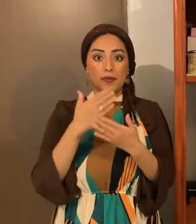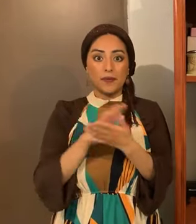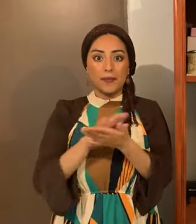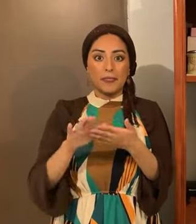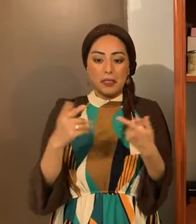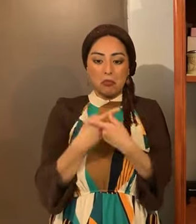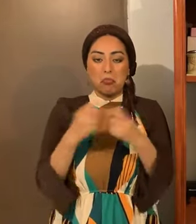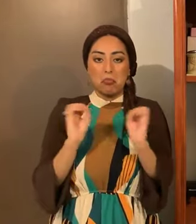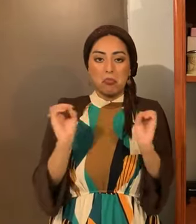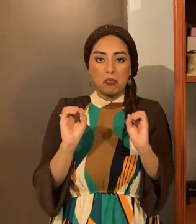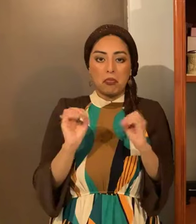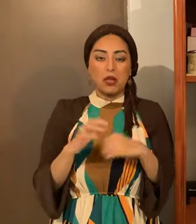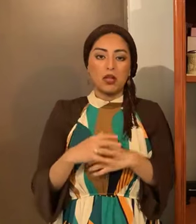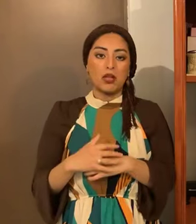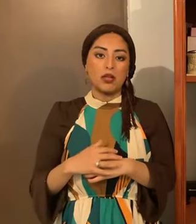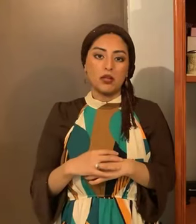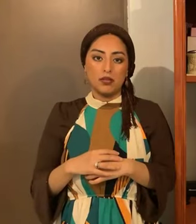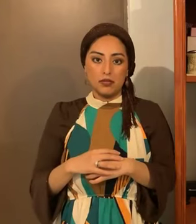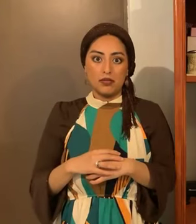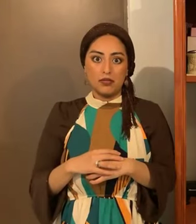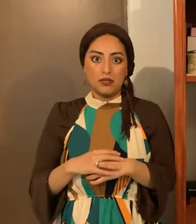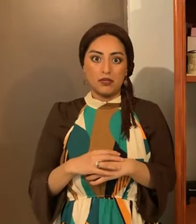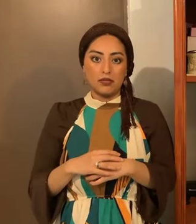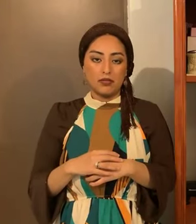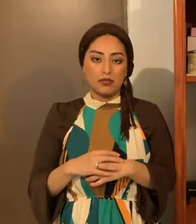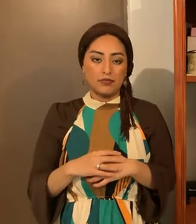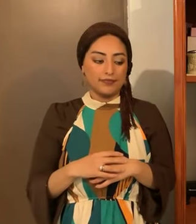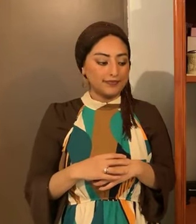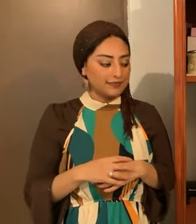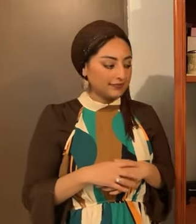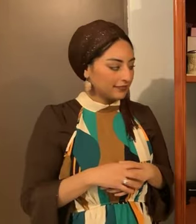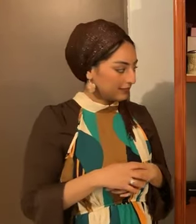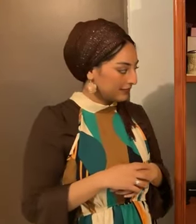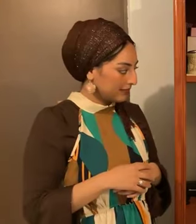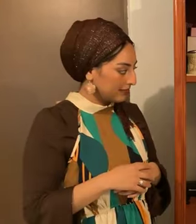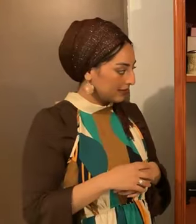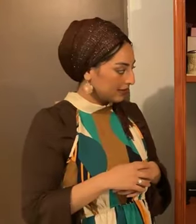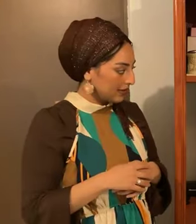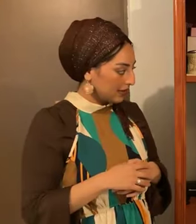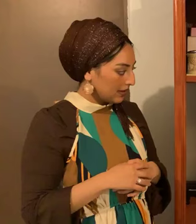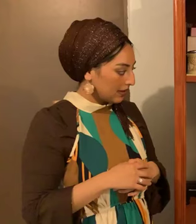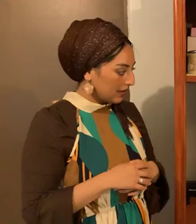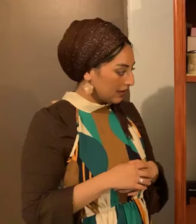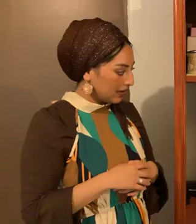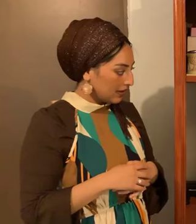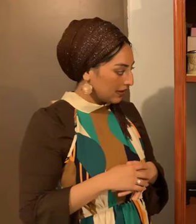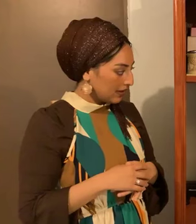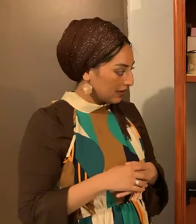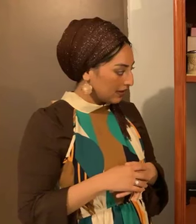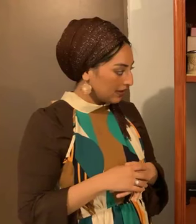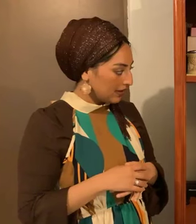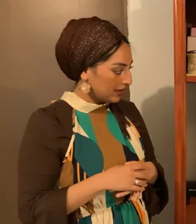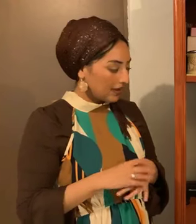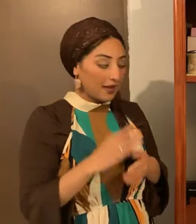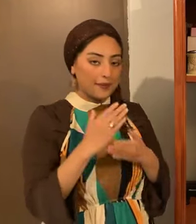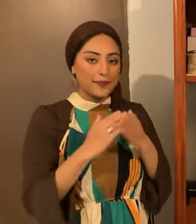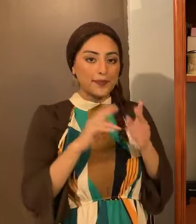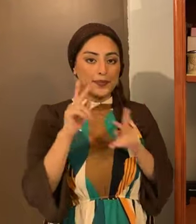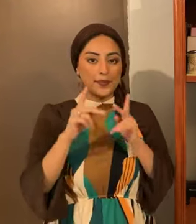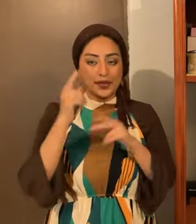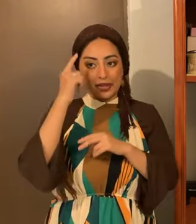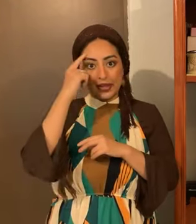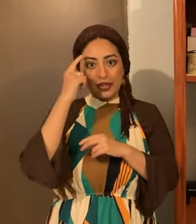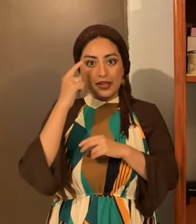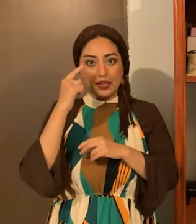no chocan entre sí. De ahí que precisamente muchas personas dicen, no, pues esas personas